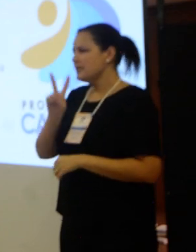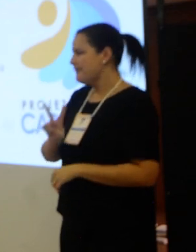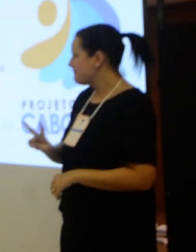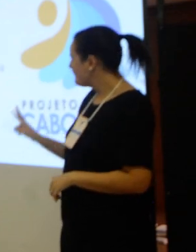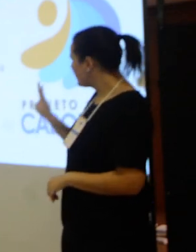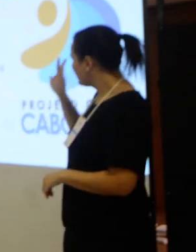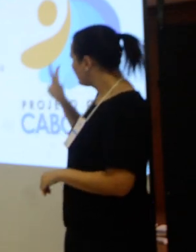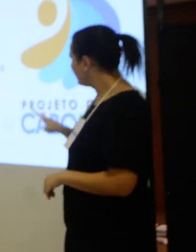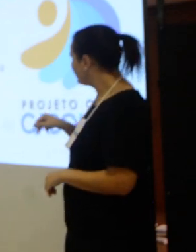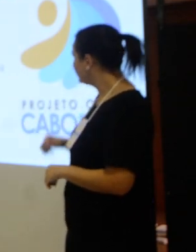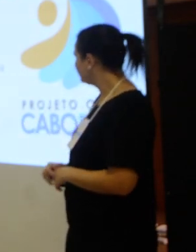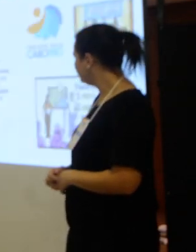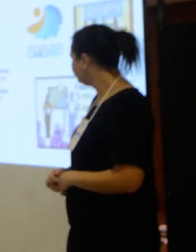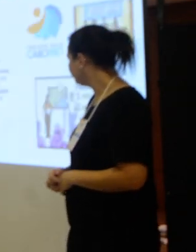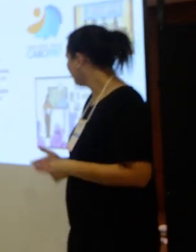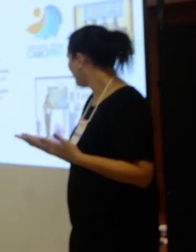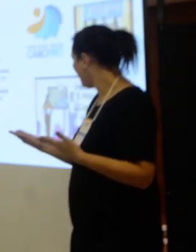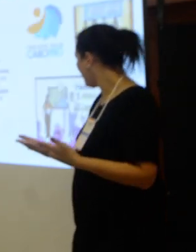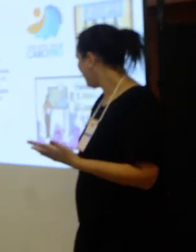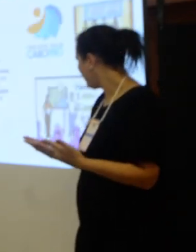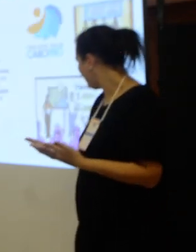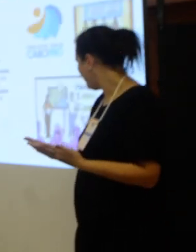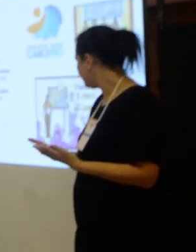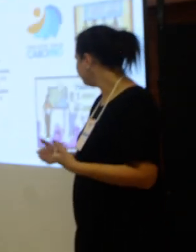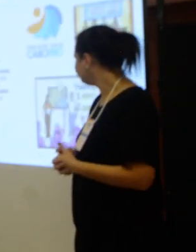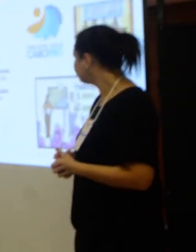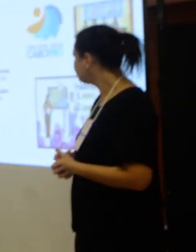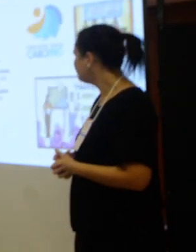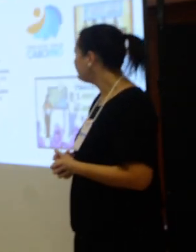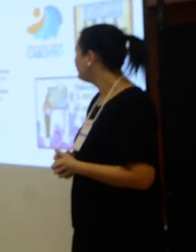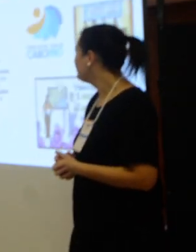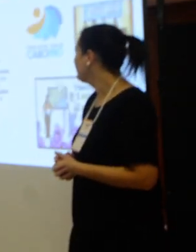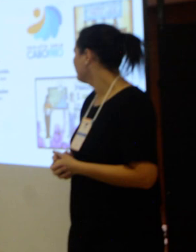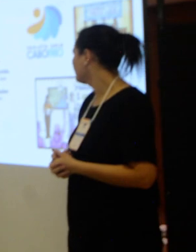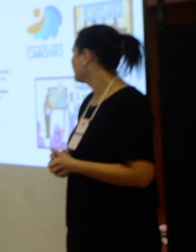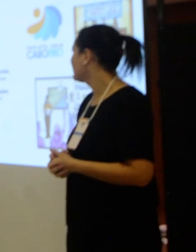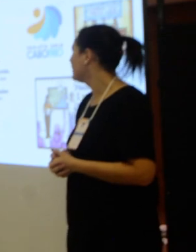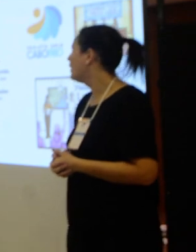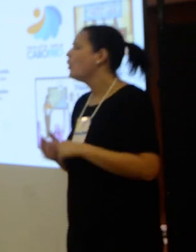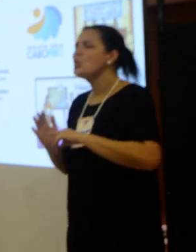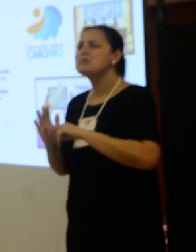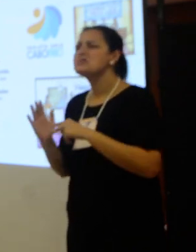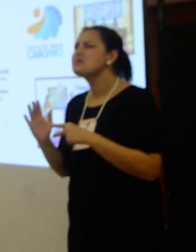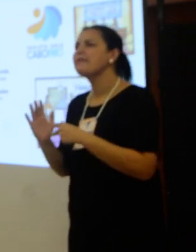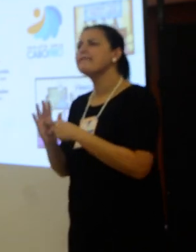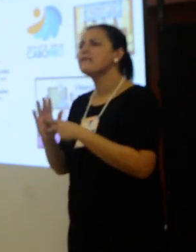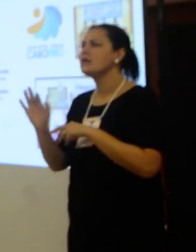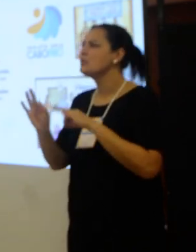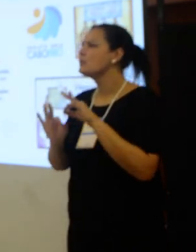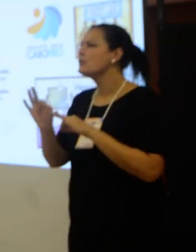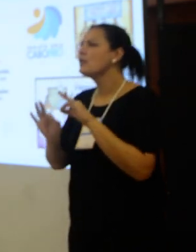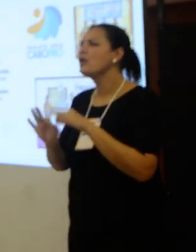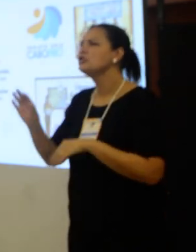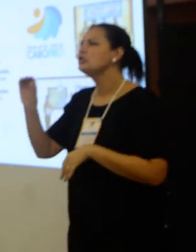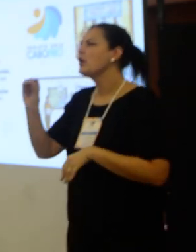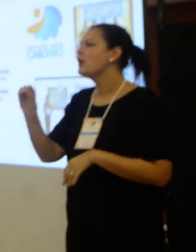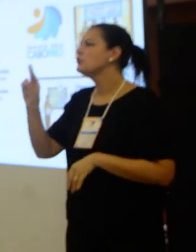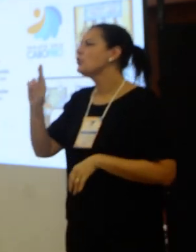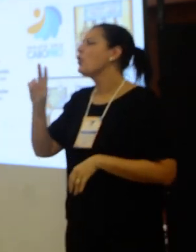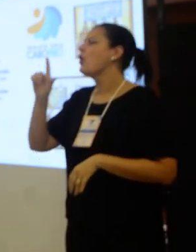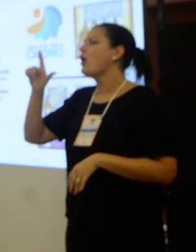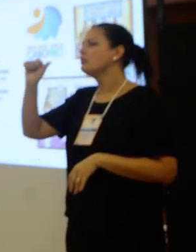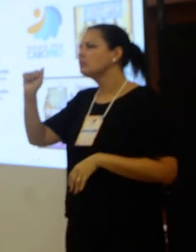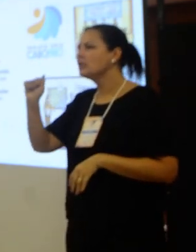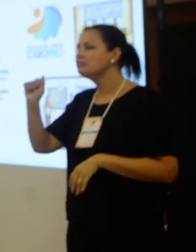tá? Então, agora a gente... O que é esse tal de Projeto Orla, né? Hoje a gente está no primeiro dia da